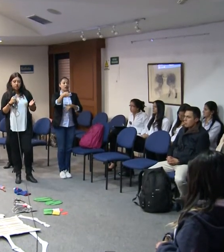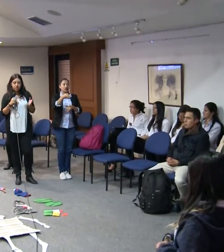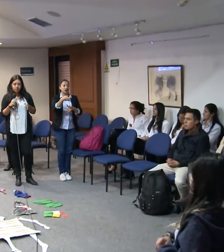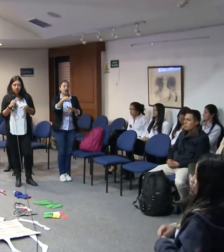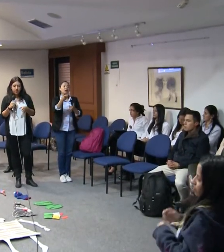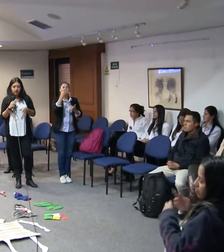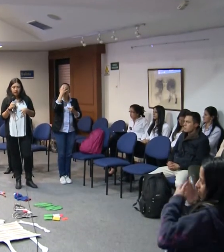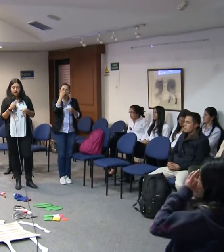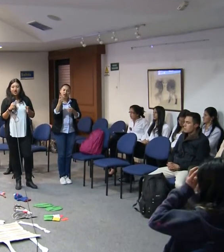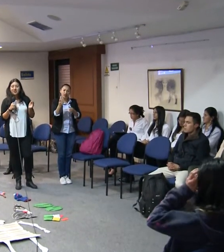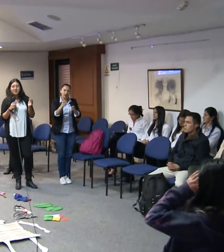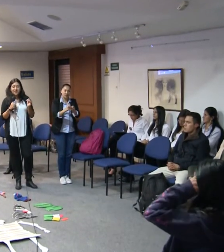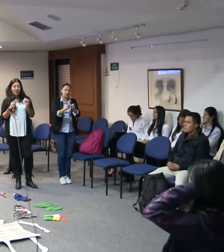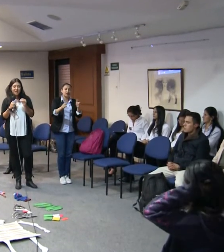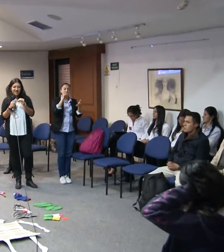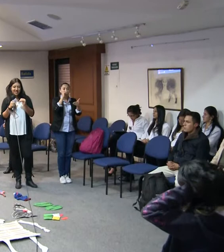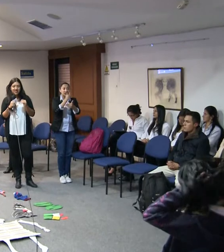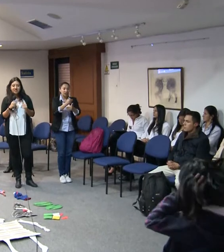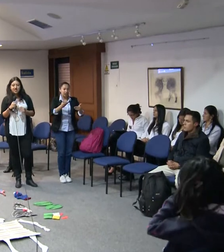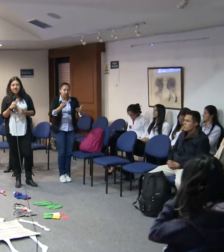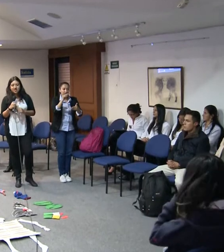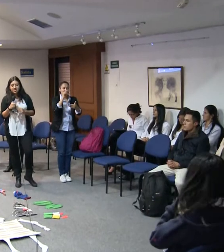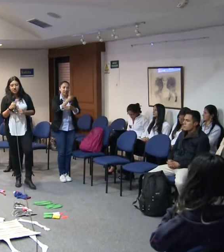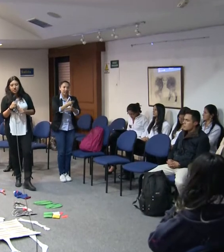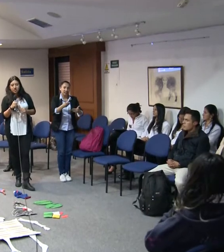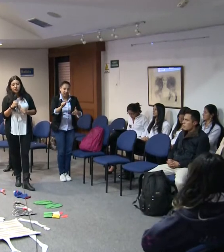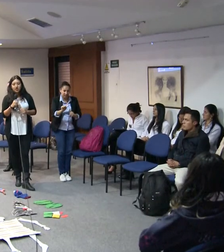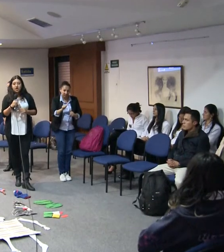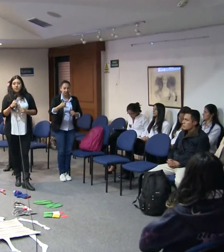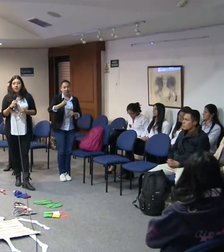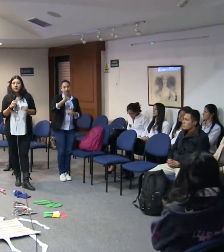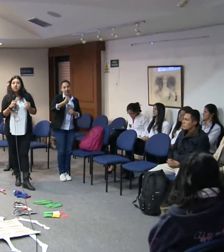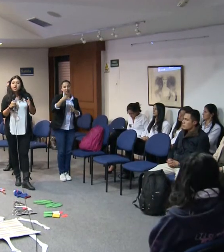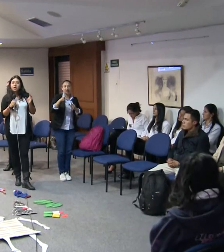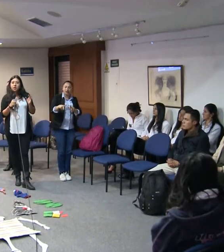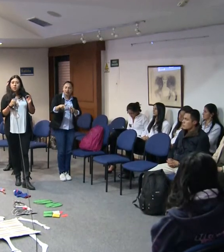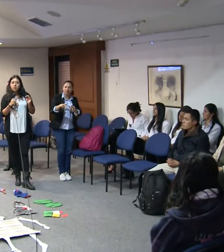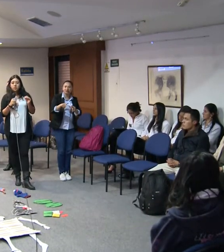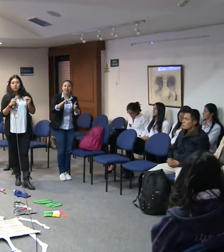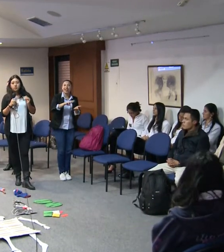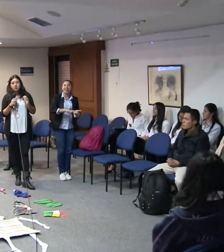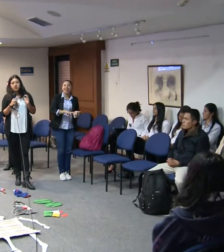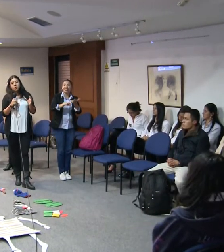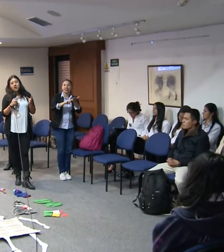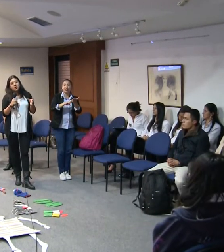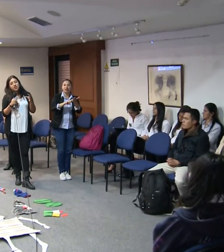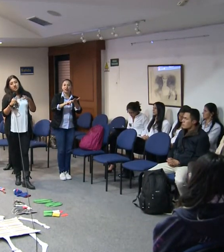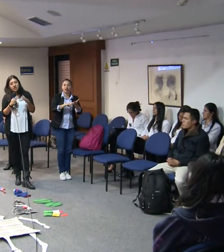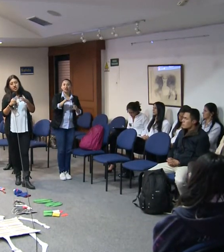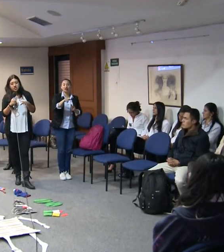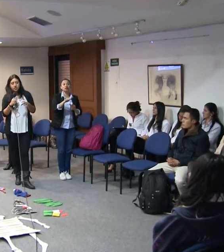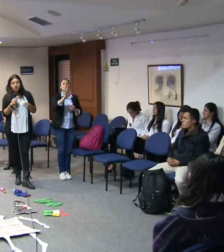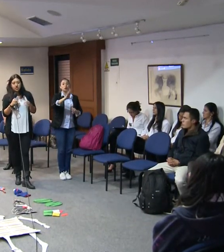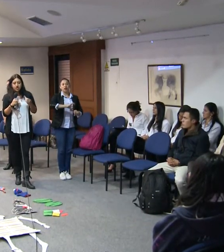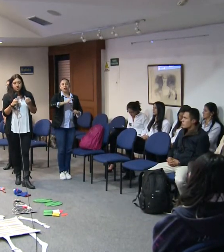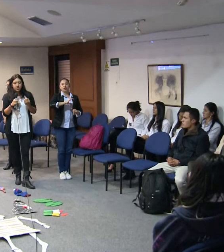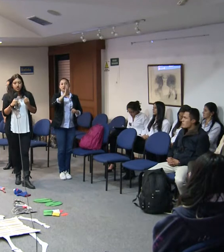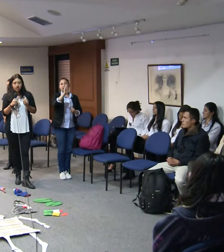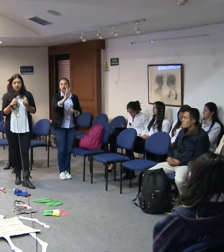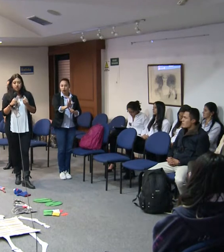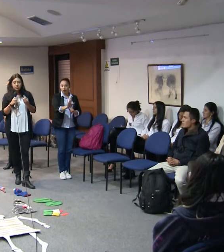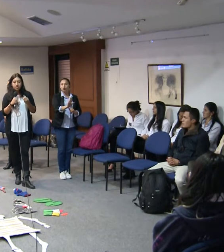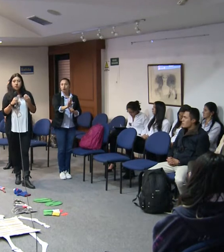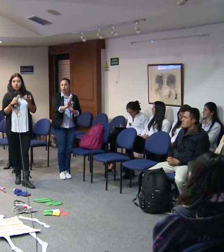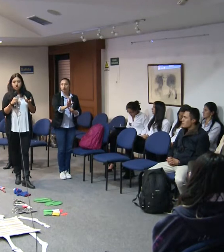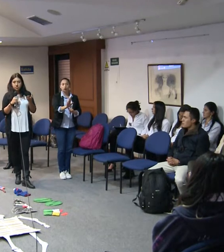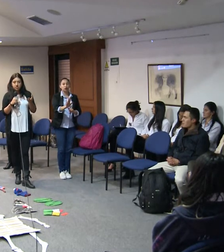los niños, niños y habilidad y adolescentes de este centro tienen como, pues como característica del centro es que